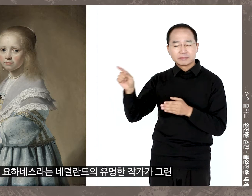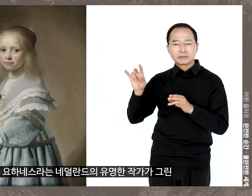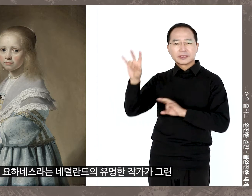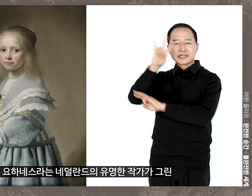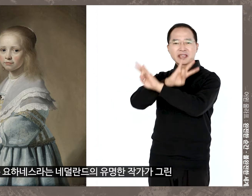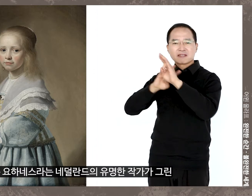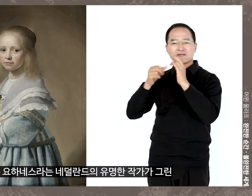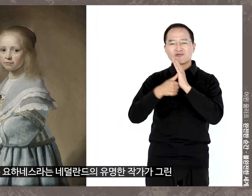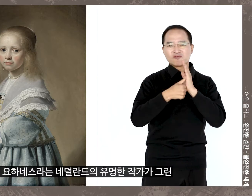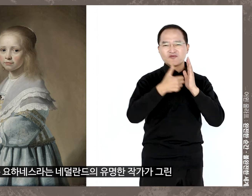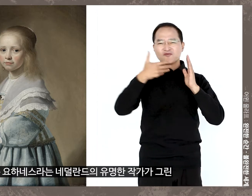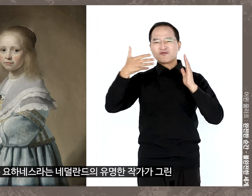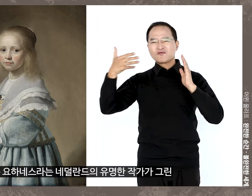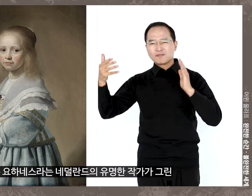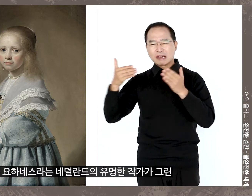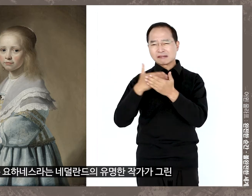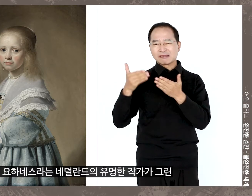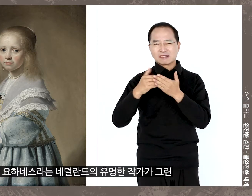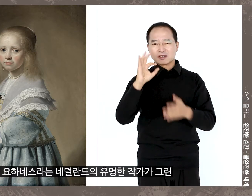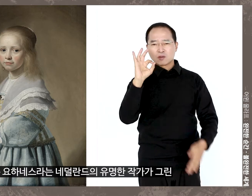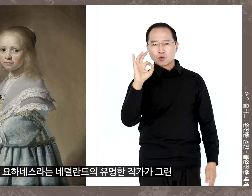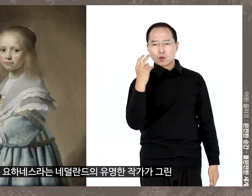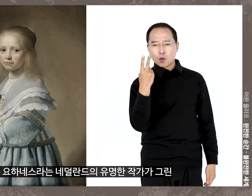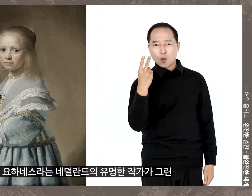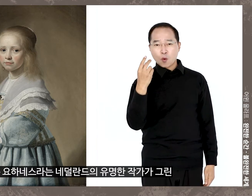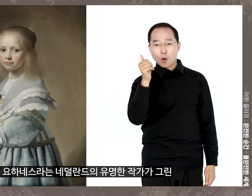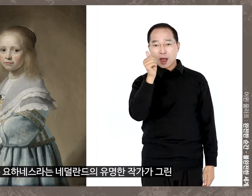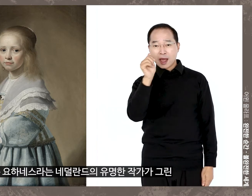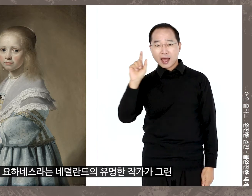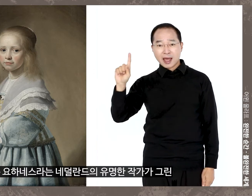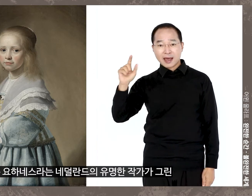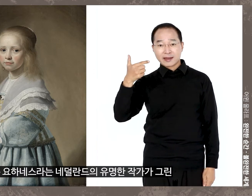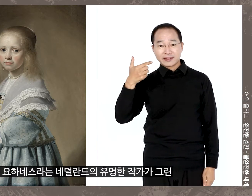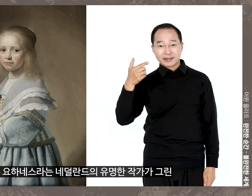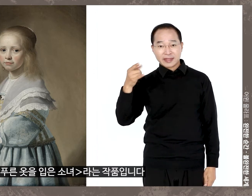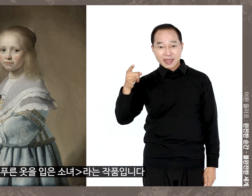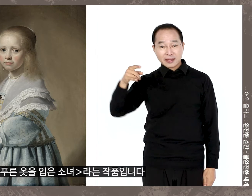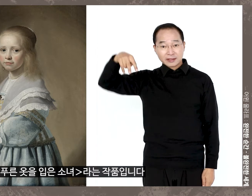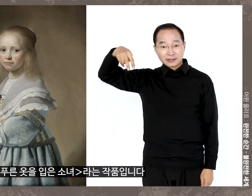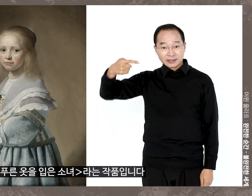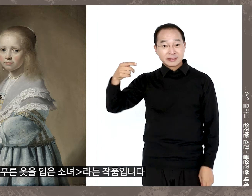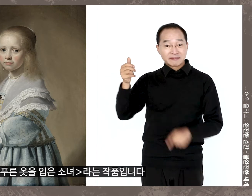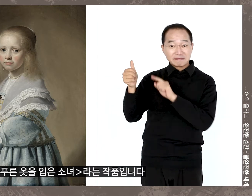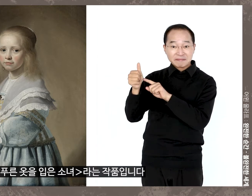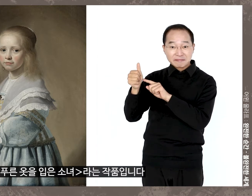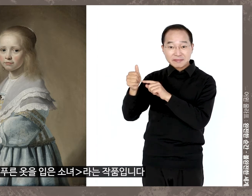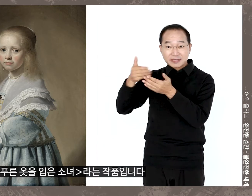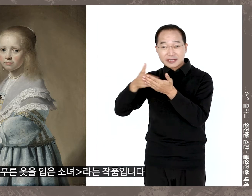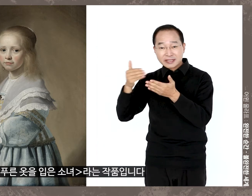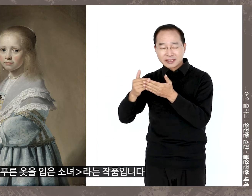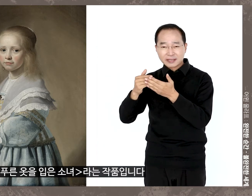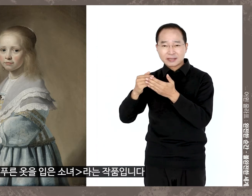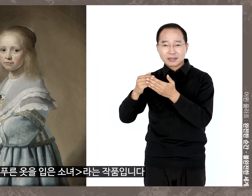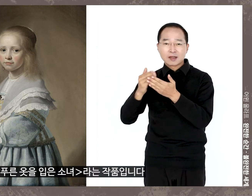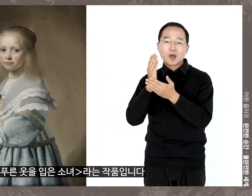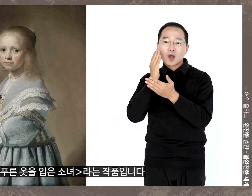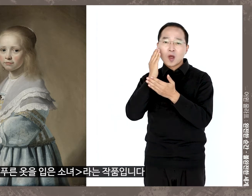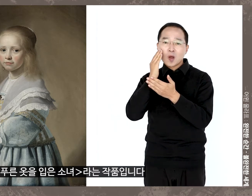요하네스라는 네덜란드의 유명한 작가가 그린 푸른 옷을 입은 소녀라는